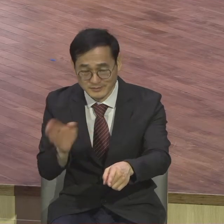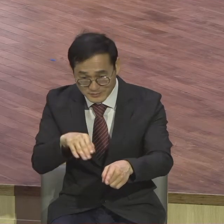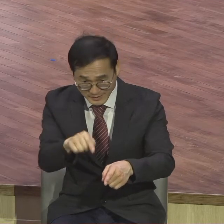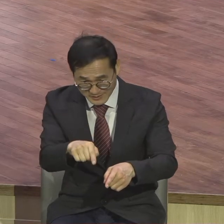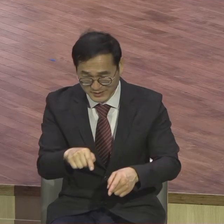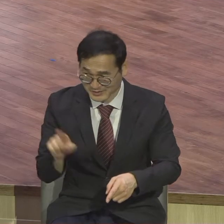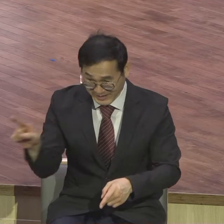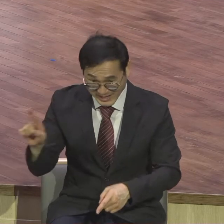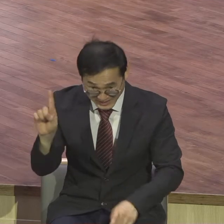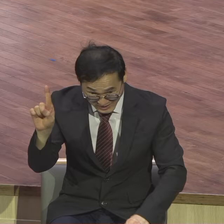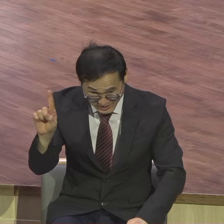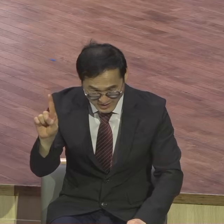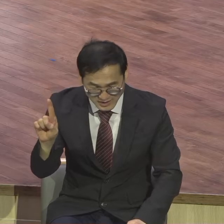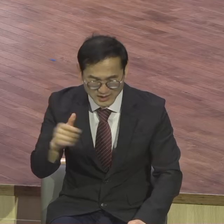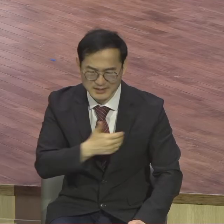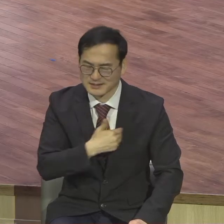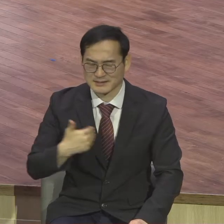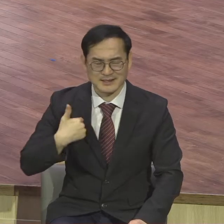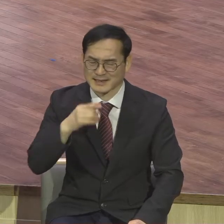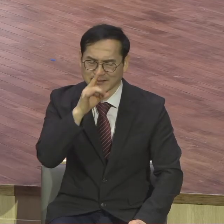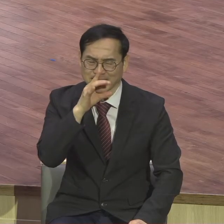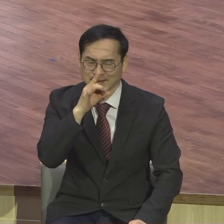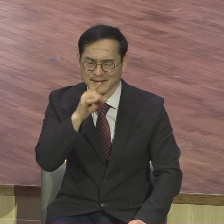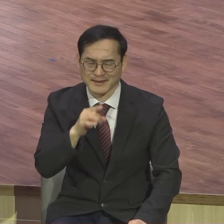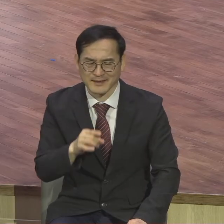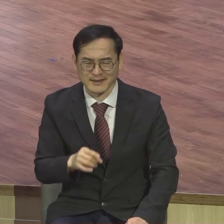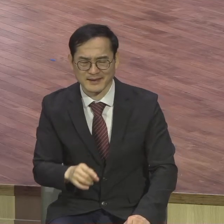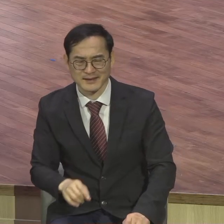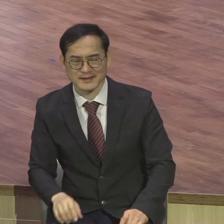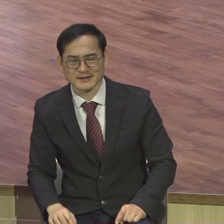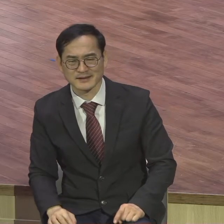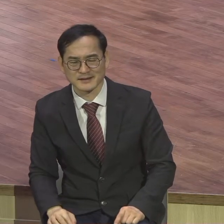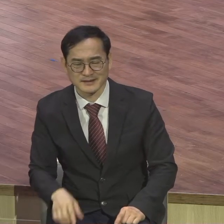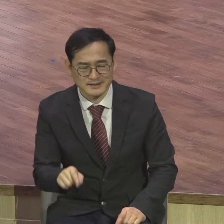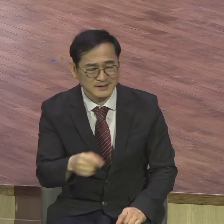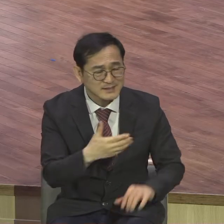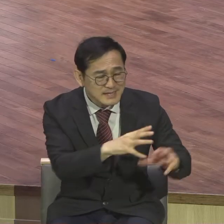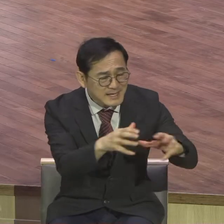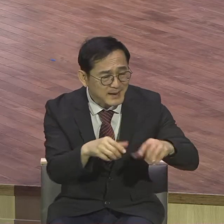들어가서 그래야 또 융통성이 있고 뭔가